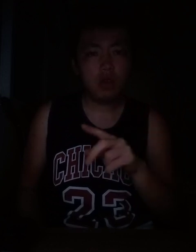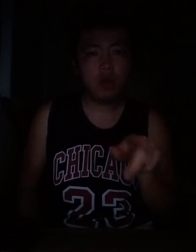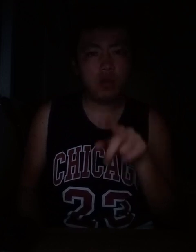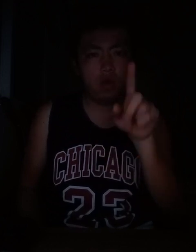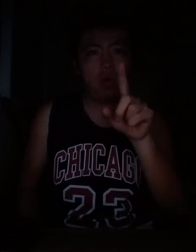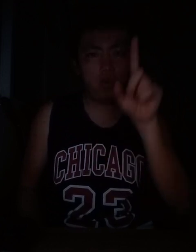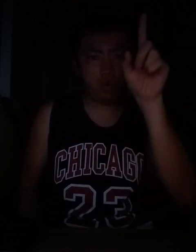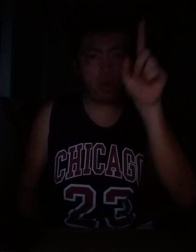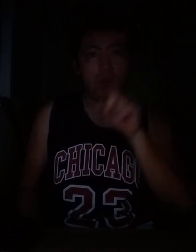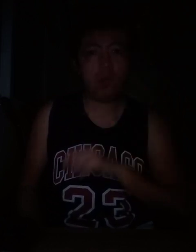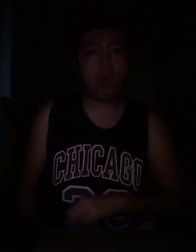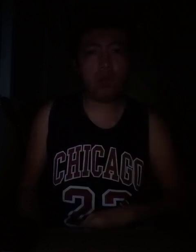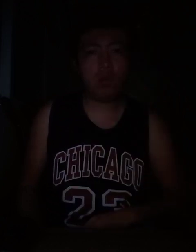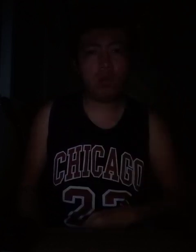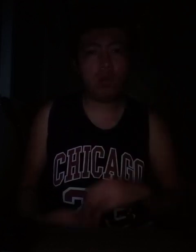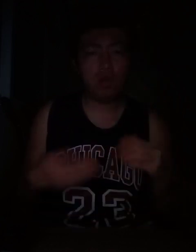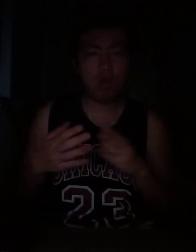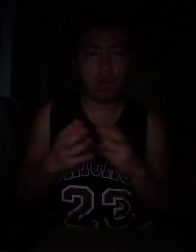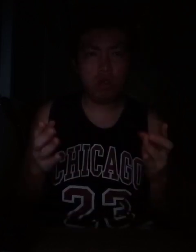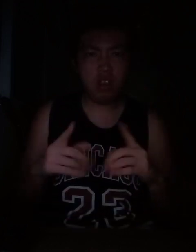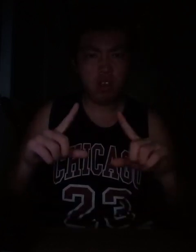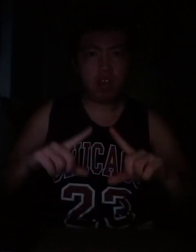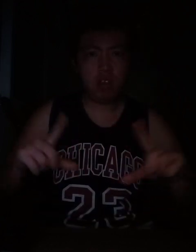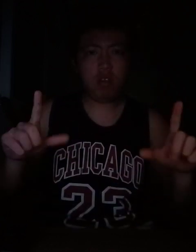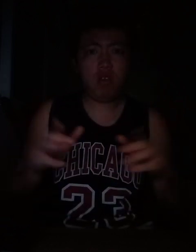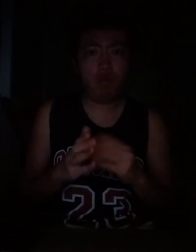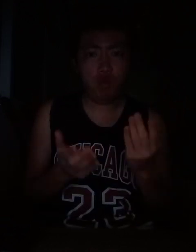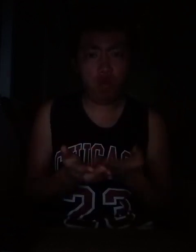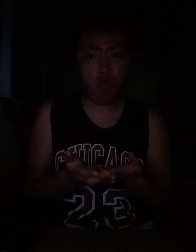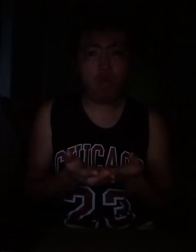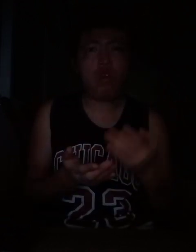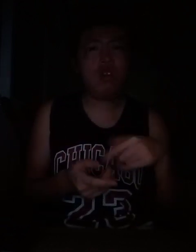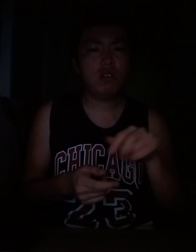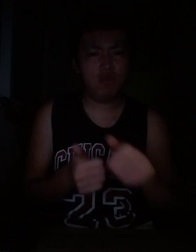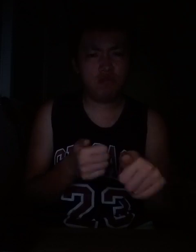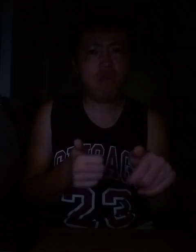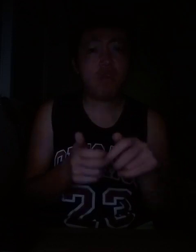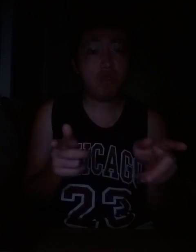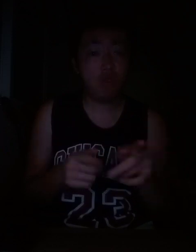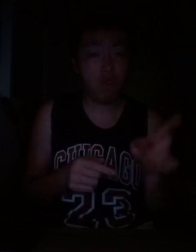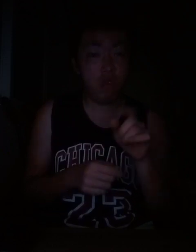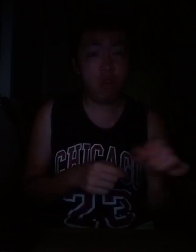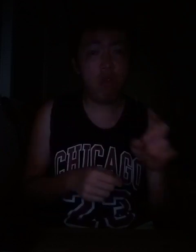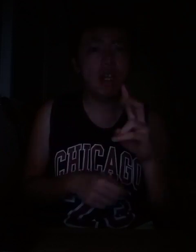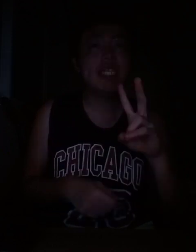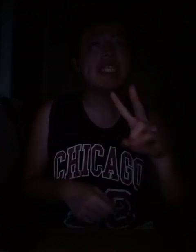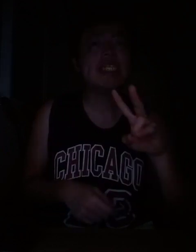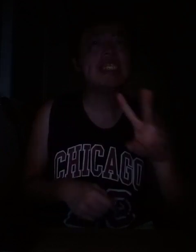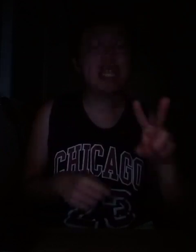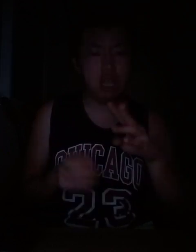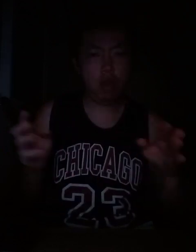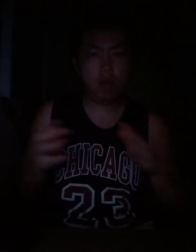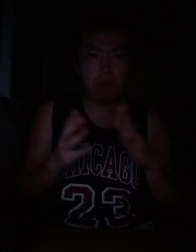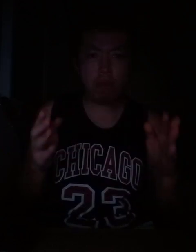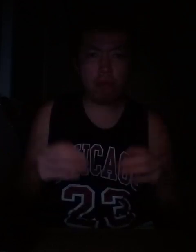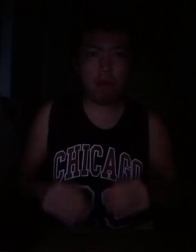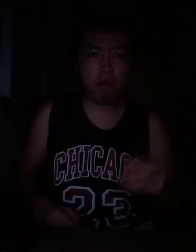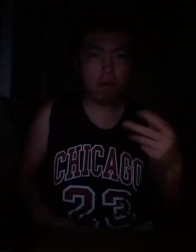오릅니다. 기름값 상승세를 감안하면 휘발유와 경유 가격이 리터당 2,000원에 임박하거나 넘어설 수